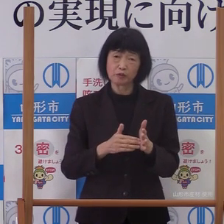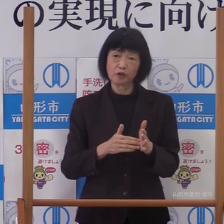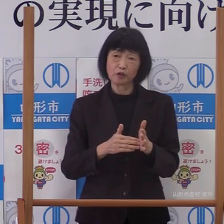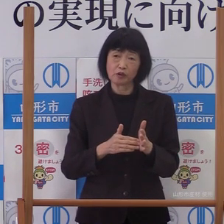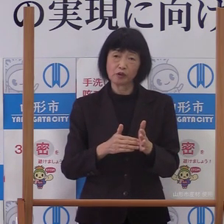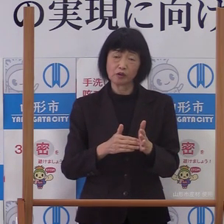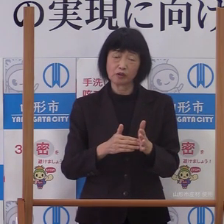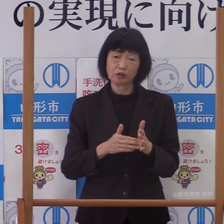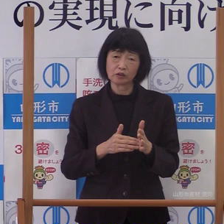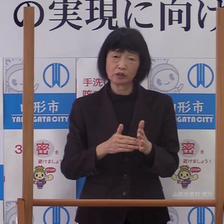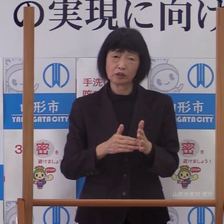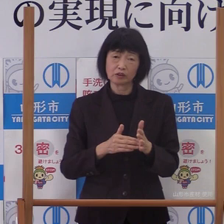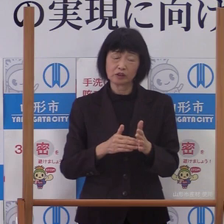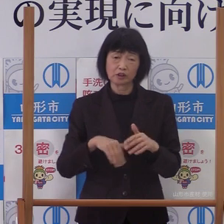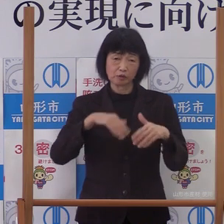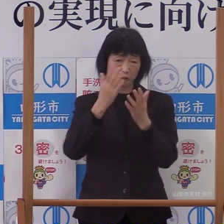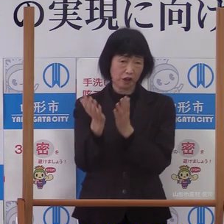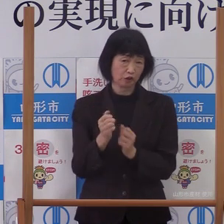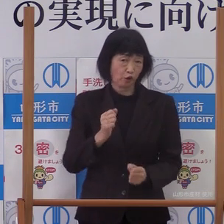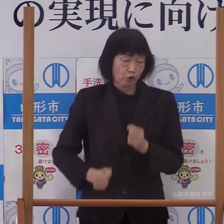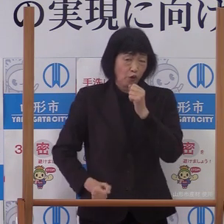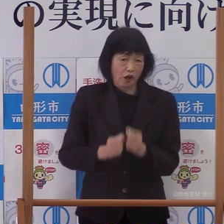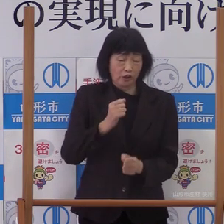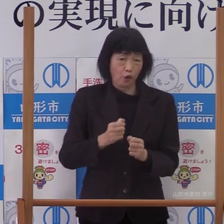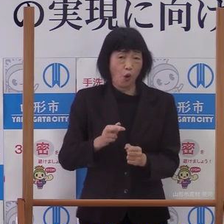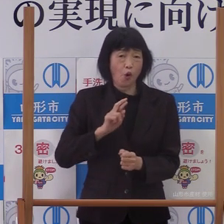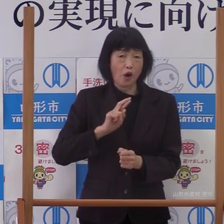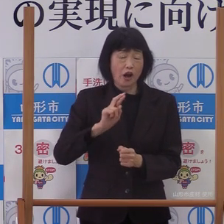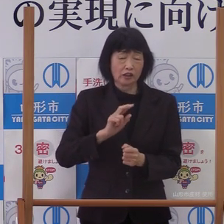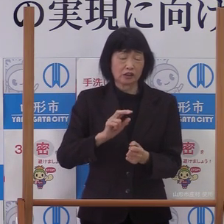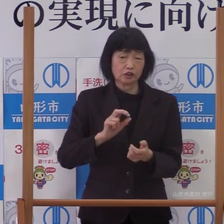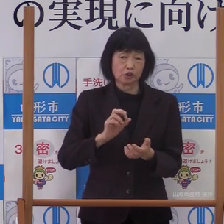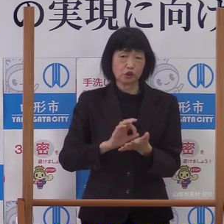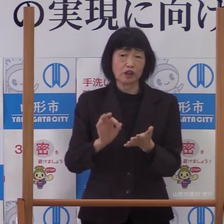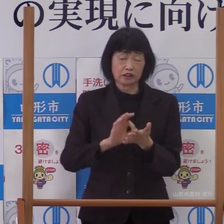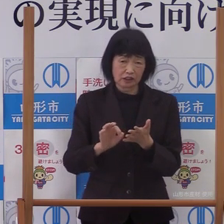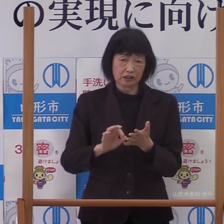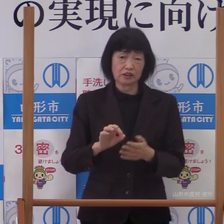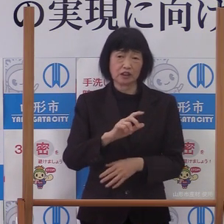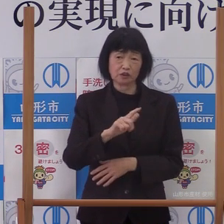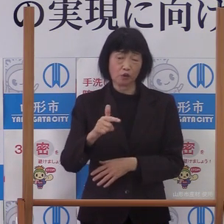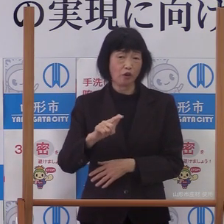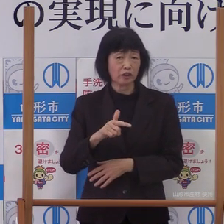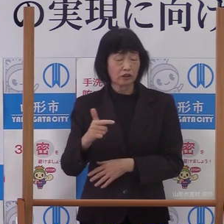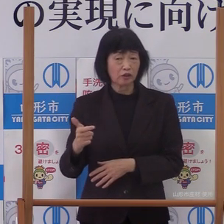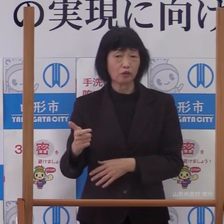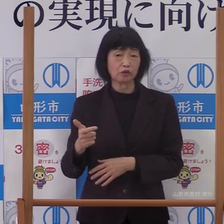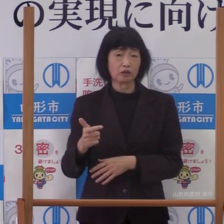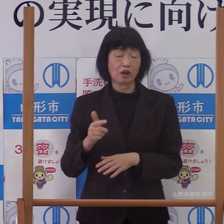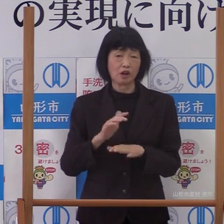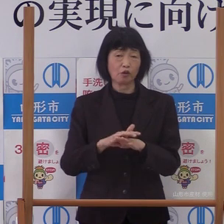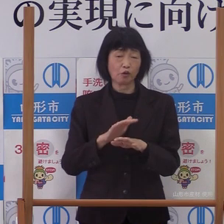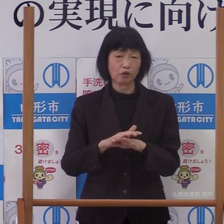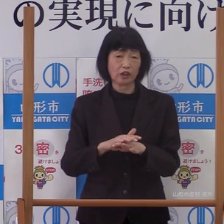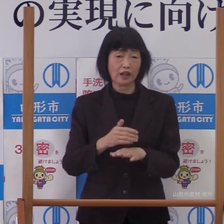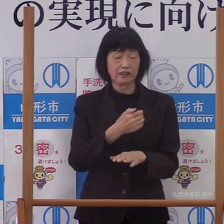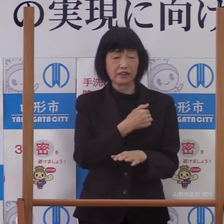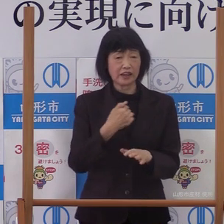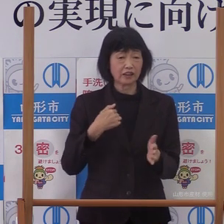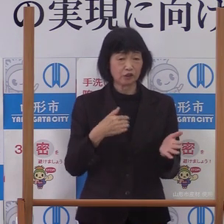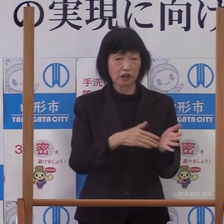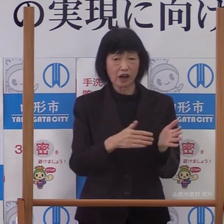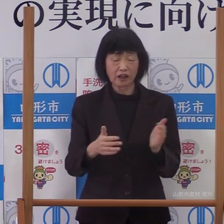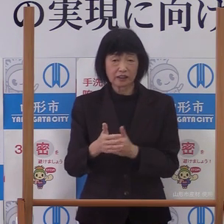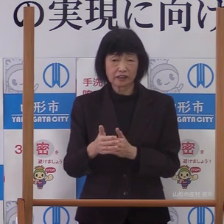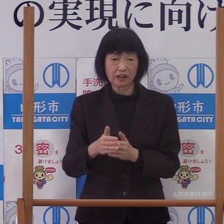丸ごとマラソンをオンラインでやったりですね、今2回をドライブするでしたりというようなことで、なんとかやれる範囲内で開